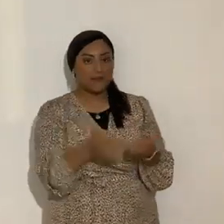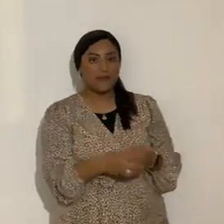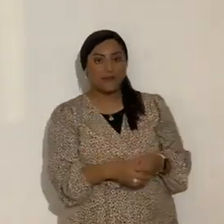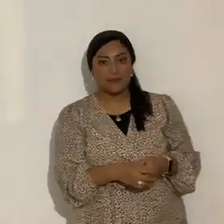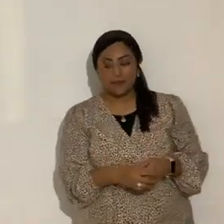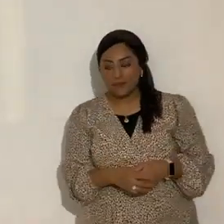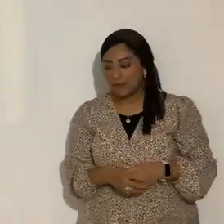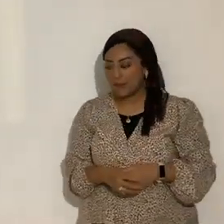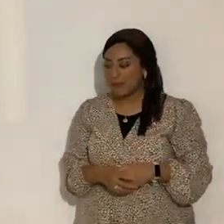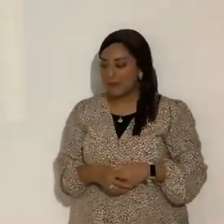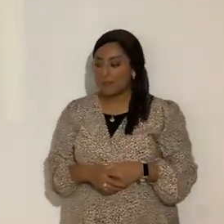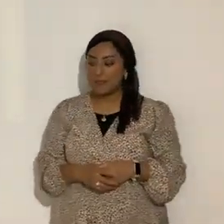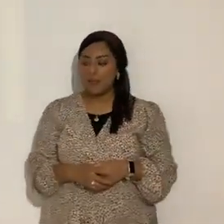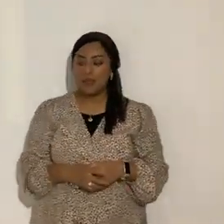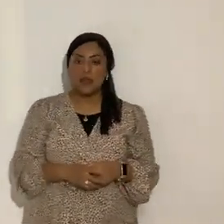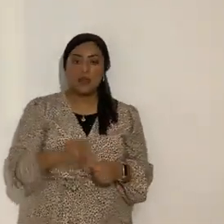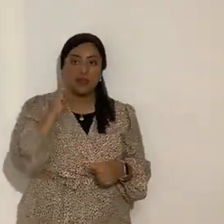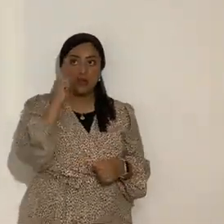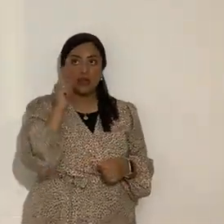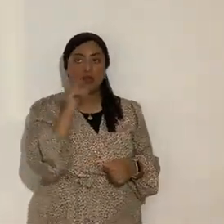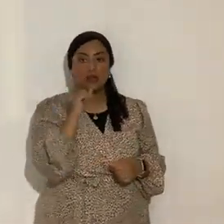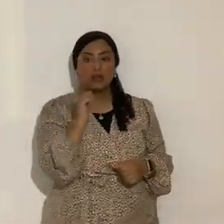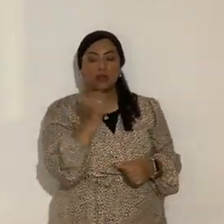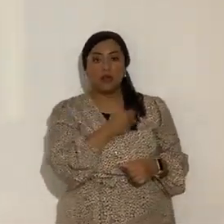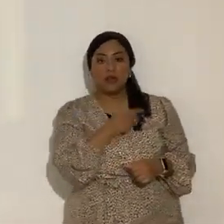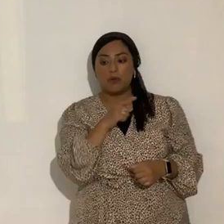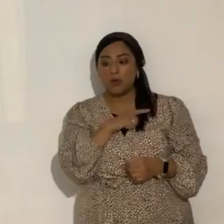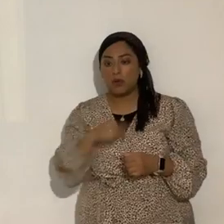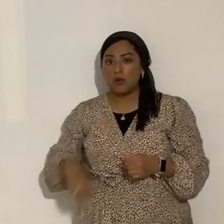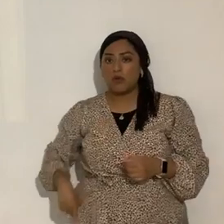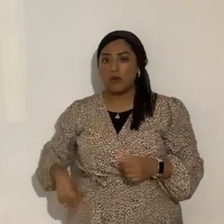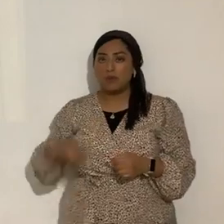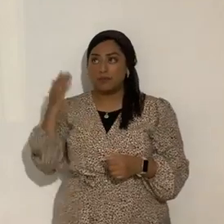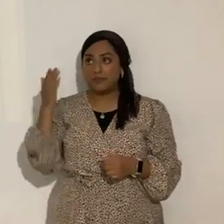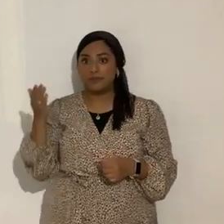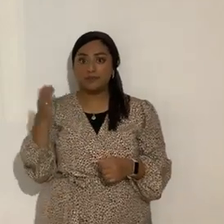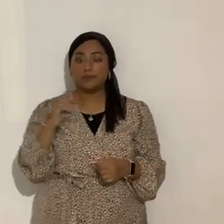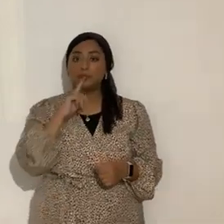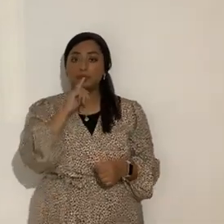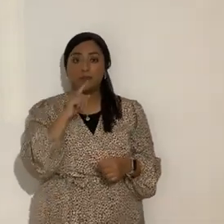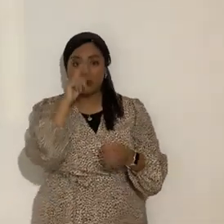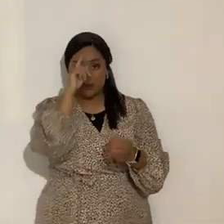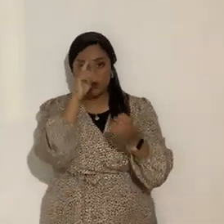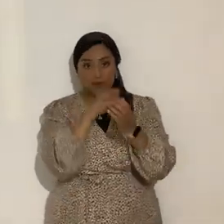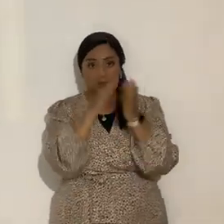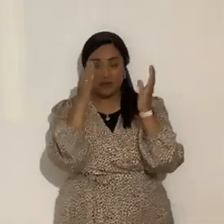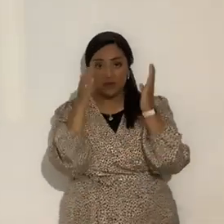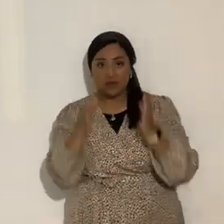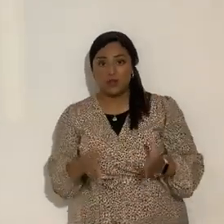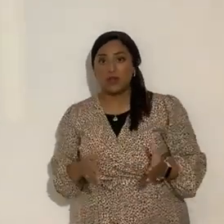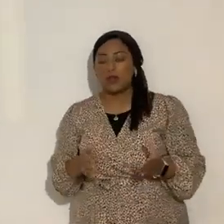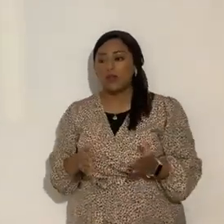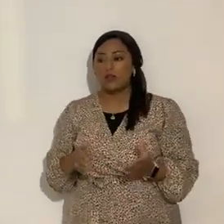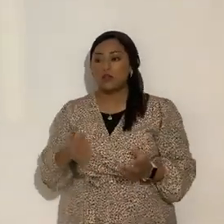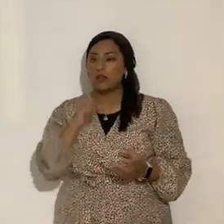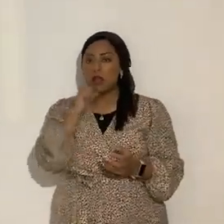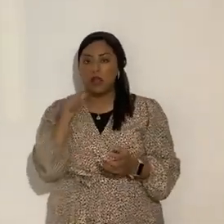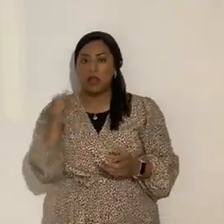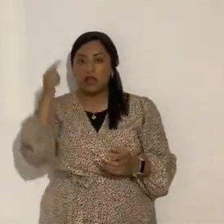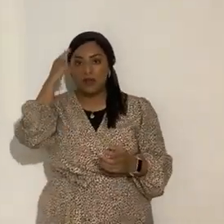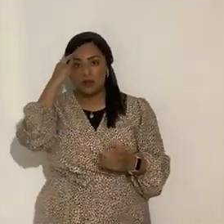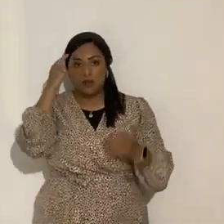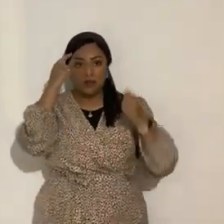¿sí? Él es nuestro Señor, Yahshua es nuestro Señor. Entonces los verdaderos creyentes en Yahshua Mashiach no nos